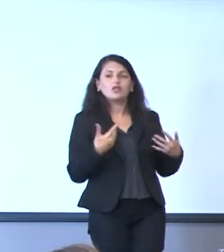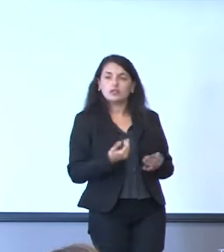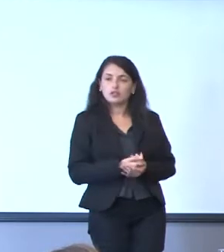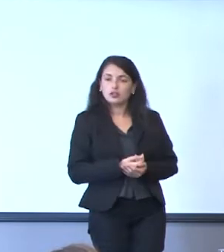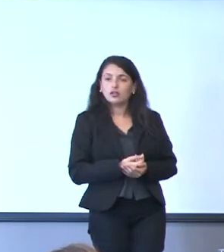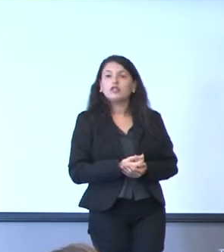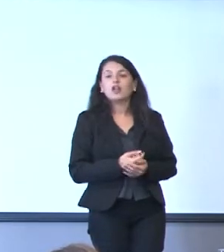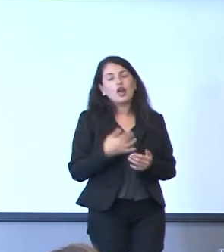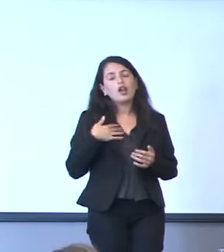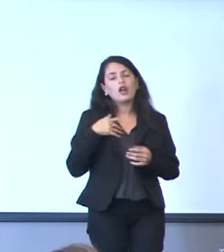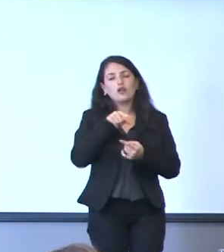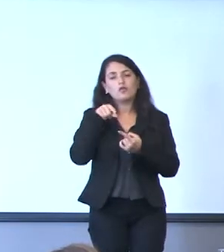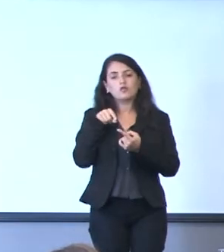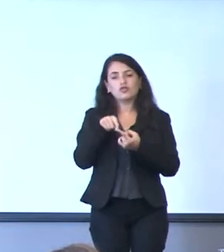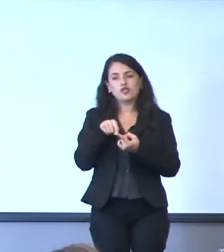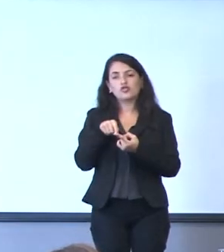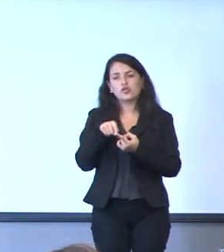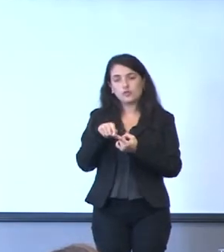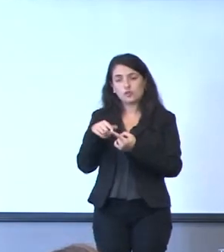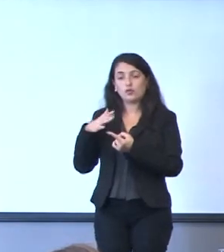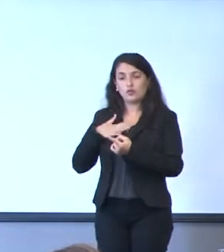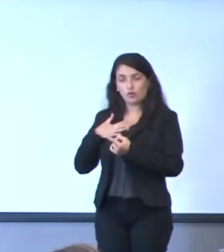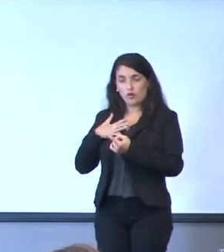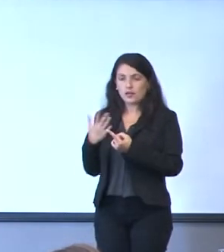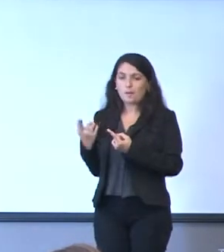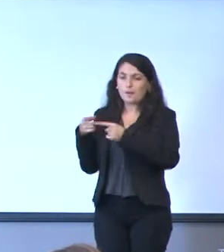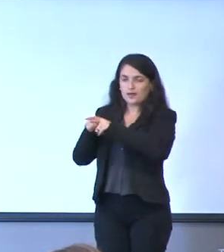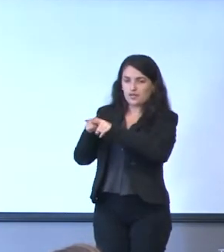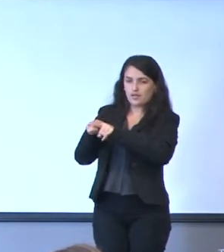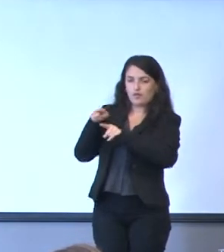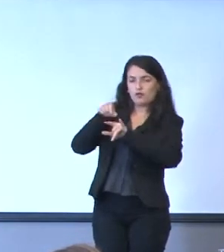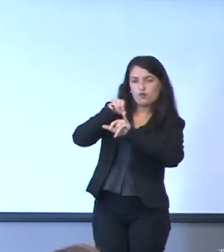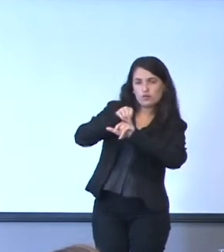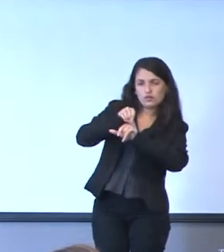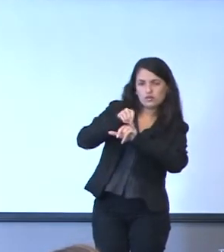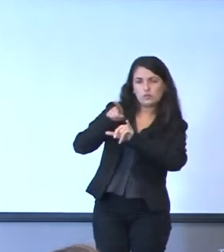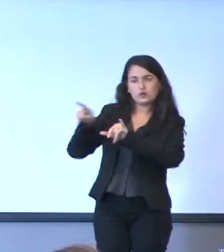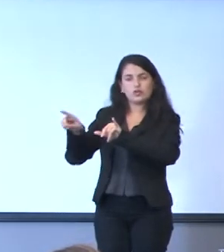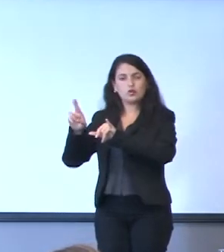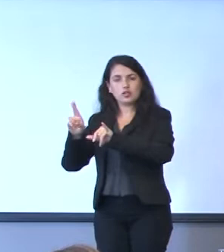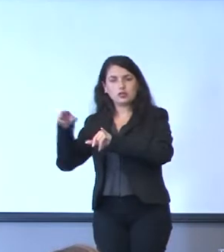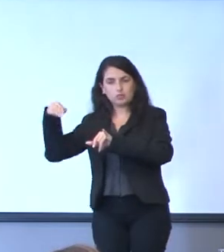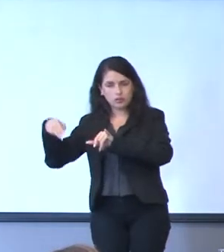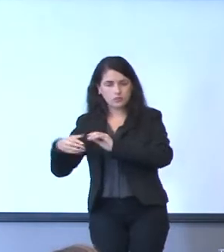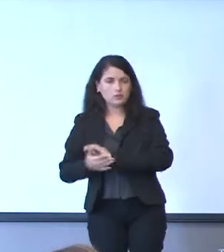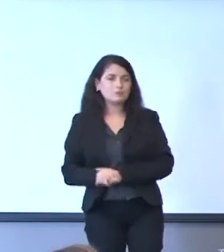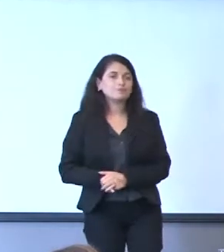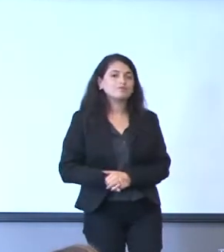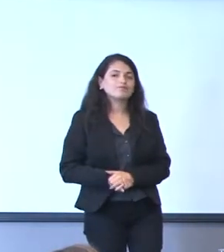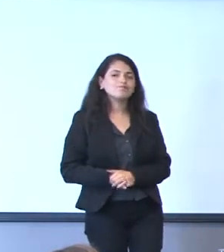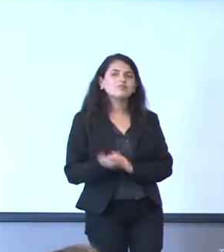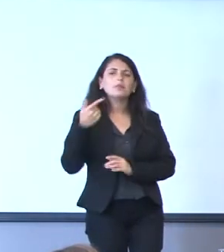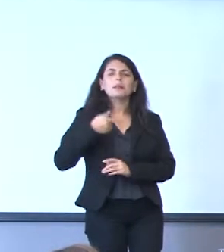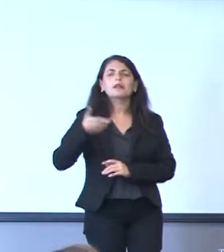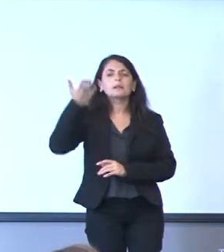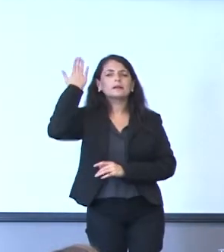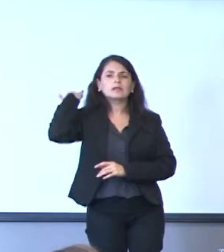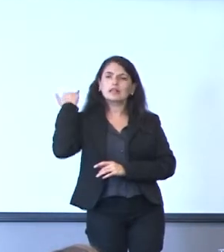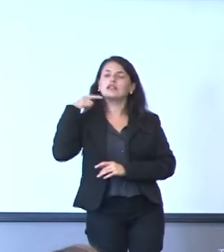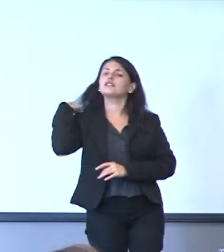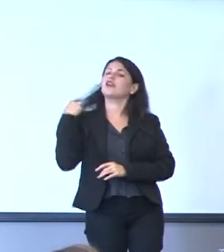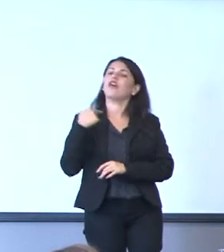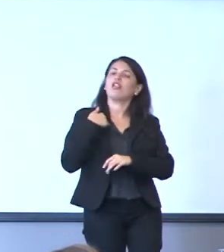faz parte aí da essência da nossa parceria. Semana passada eu estava conversando